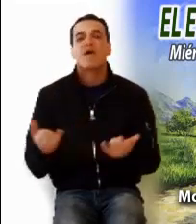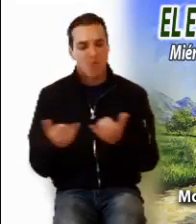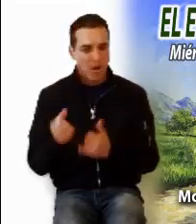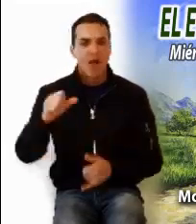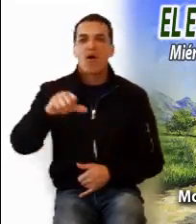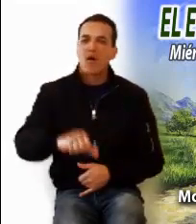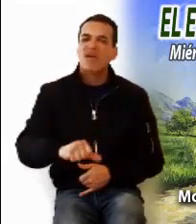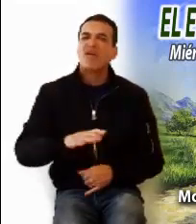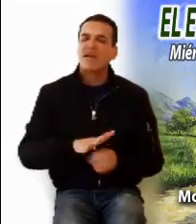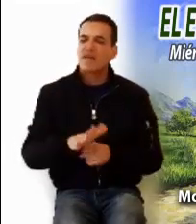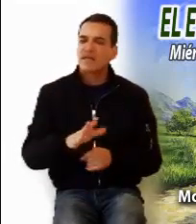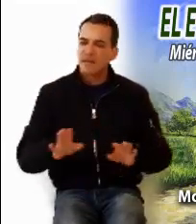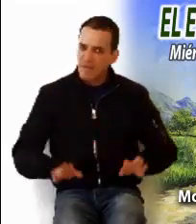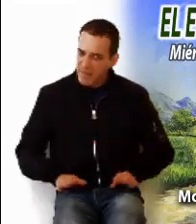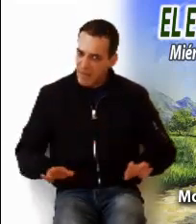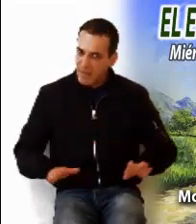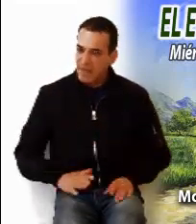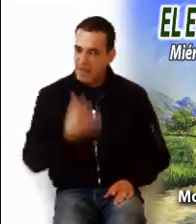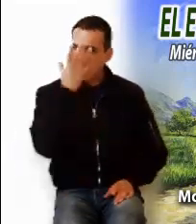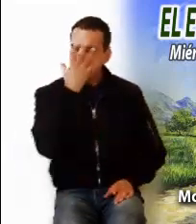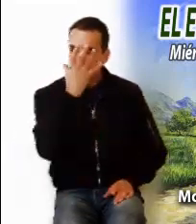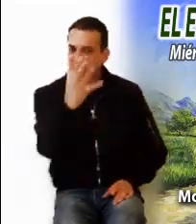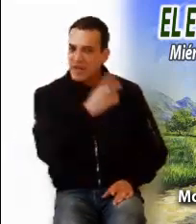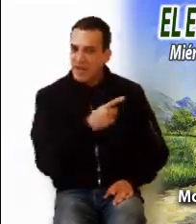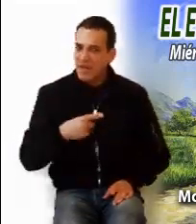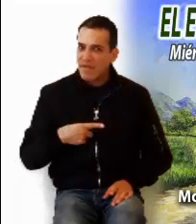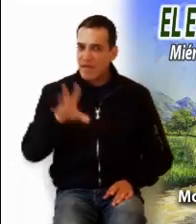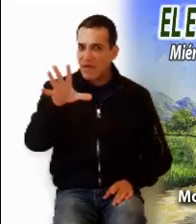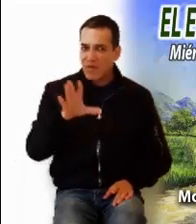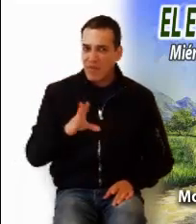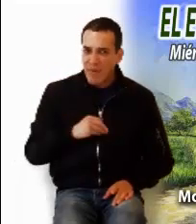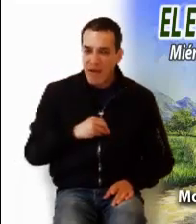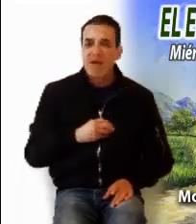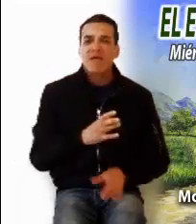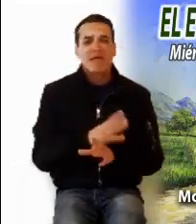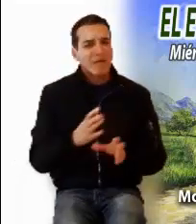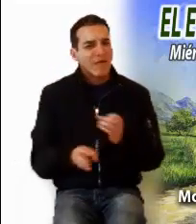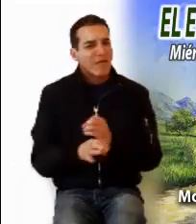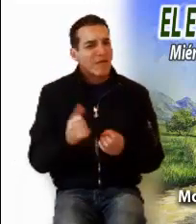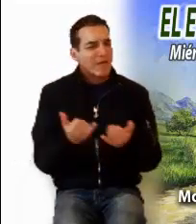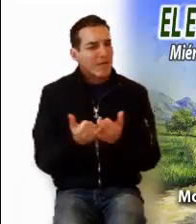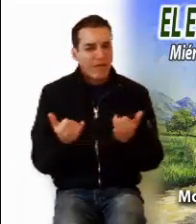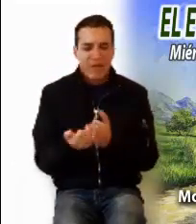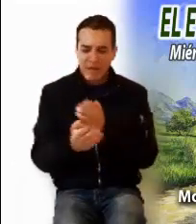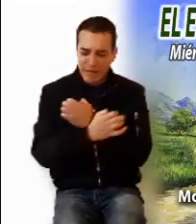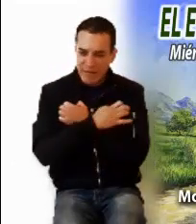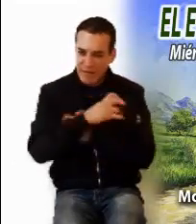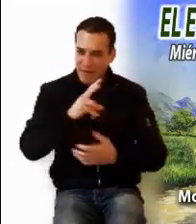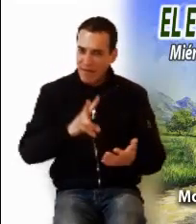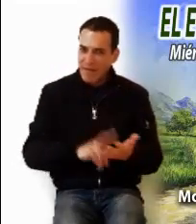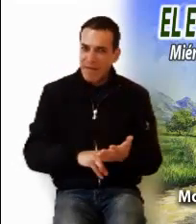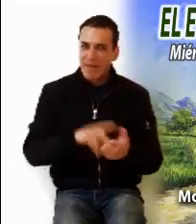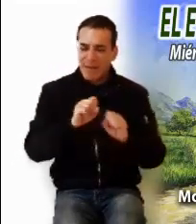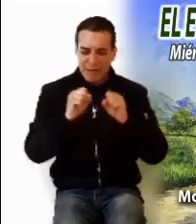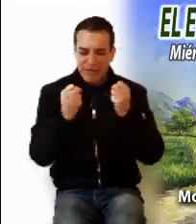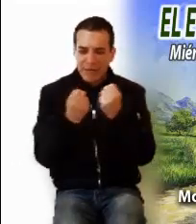un compromiso serio de vivir al estilo de Jesús, dejando los valores que propone la sociedad, asumiendo